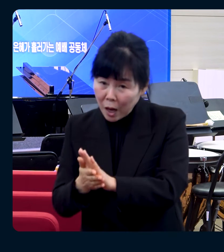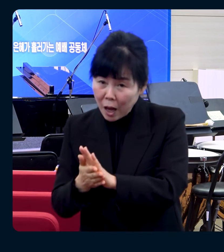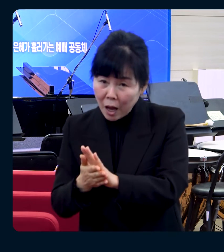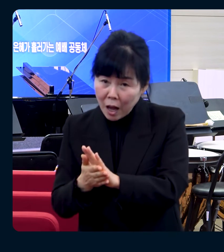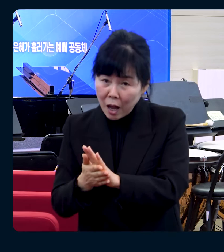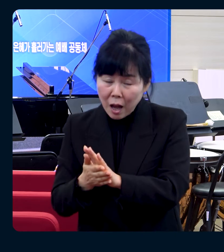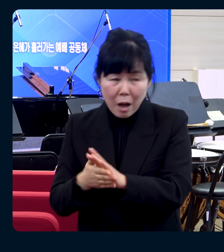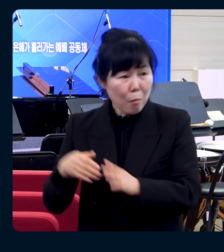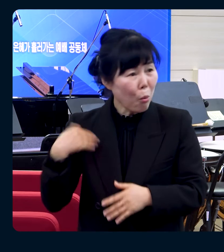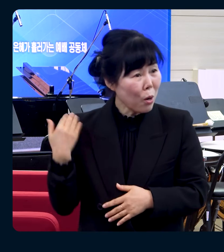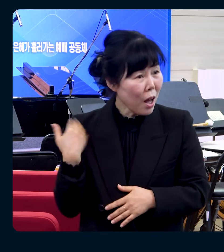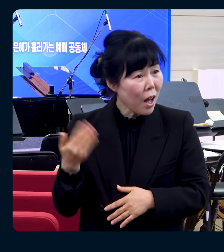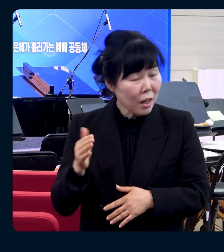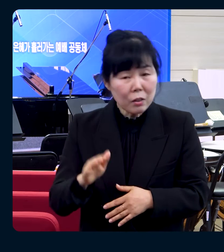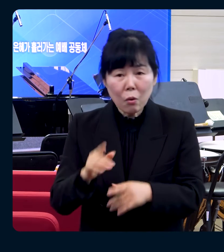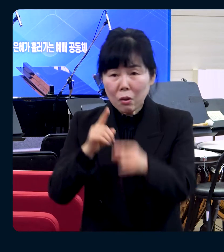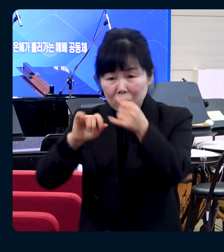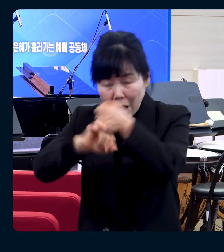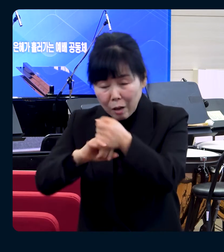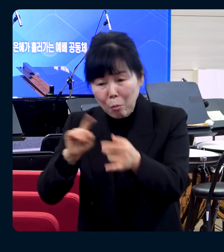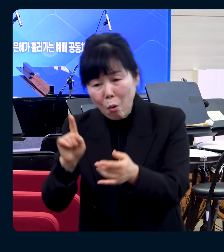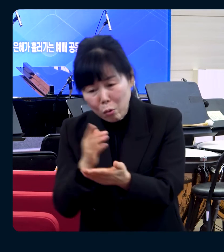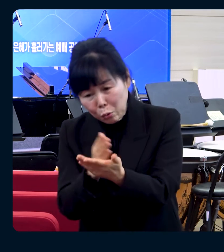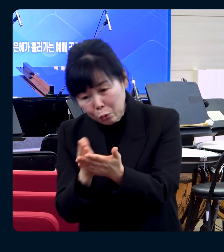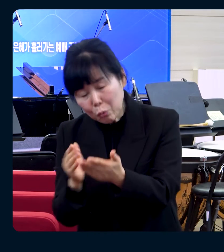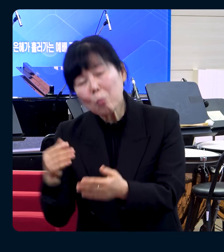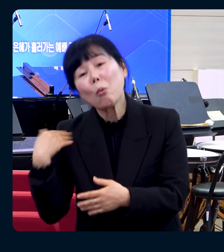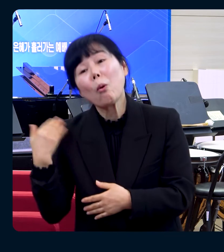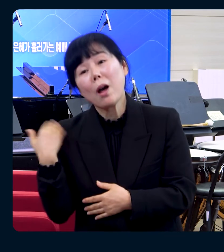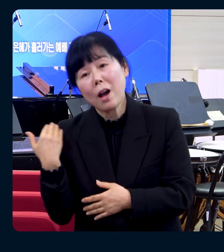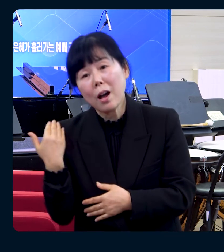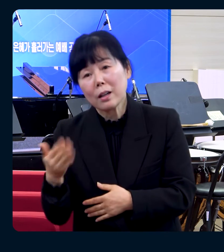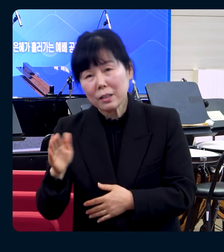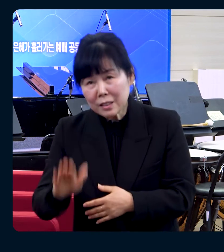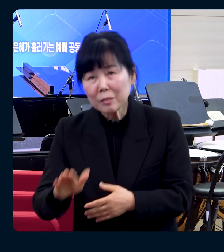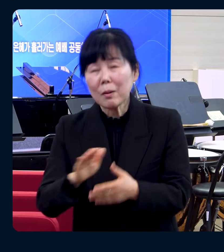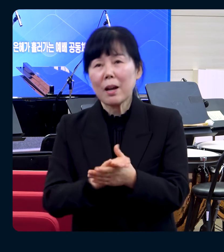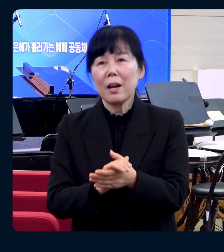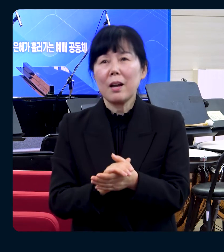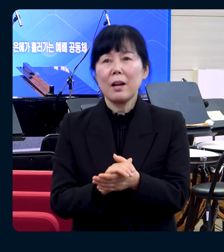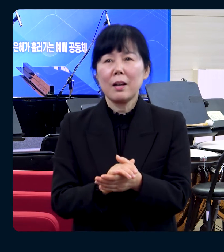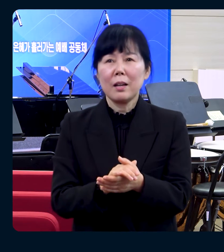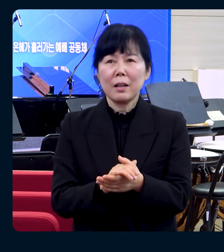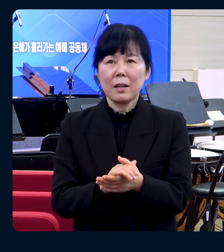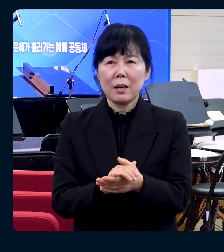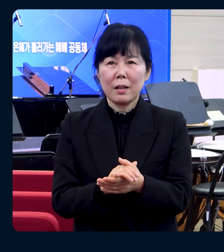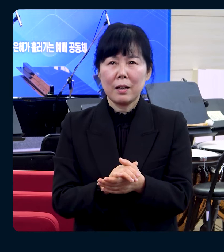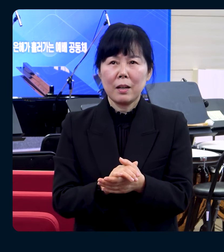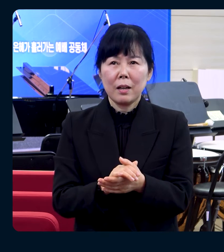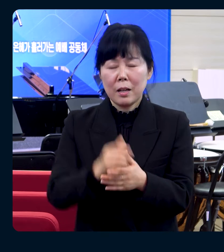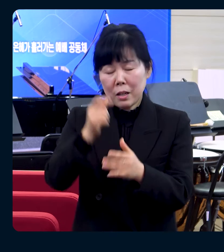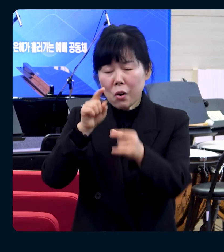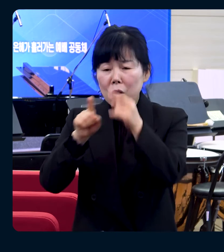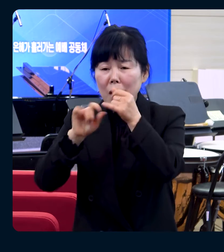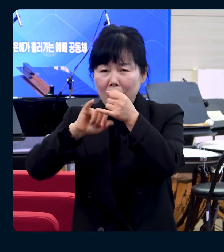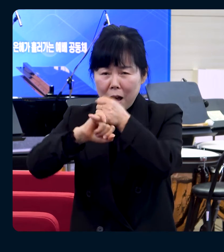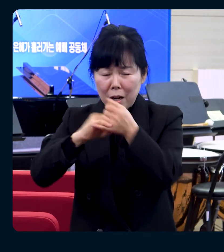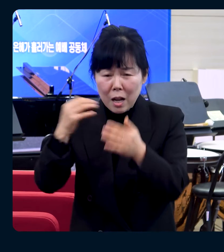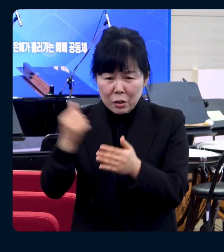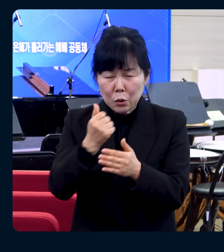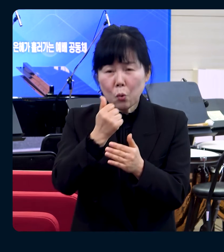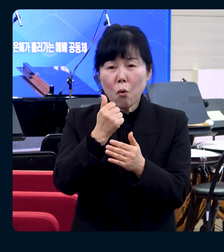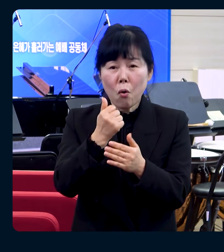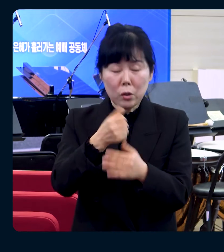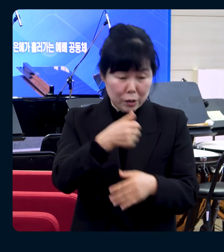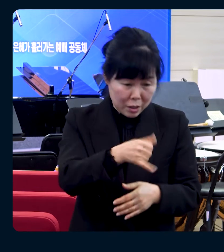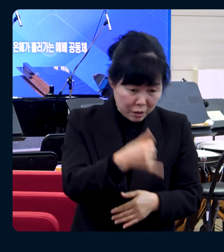이루어지는 것인지, 아니면 관계 속에서 정말로 이루어지기 원하는 어떤 것인지. 그렇죠, 정말 수없이 많은 부모들이 자녀를 놓고